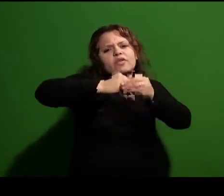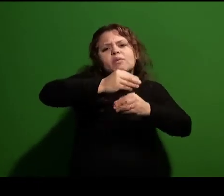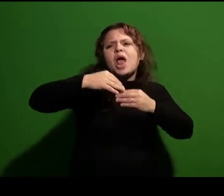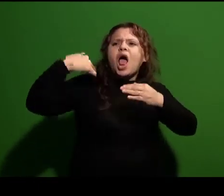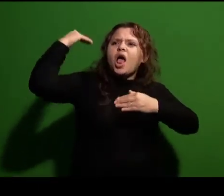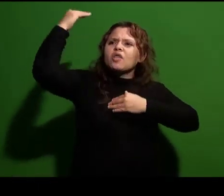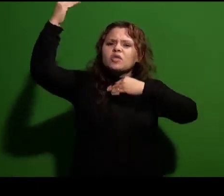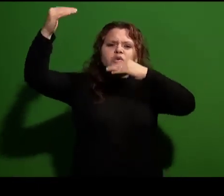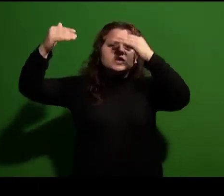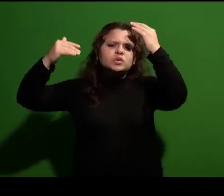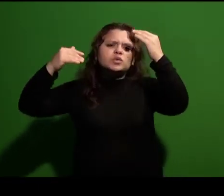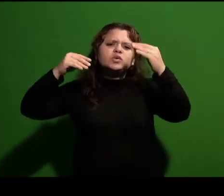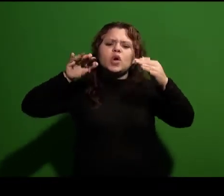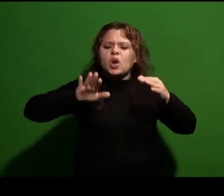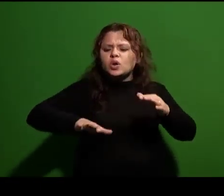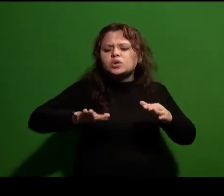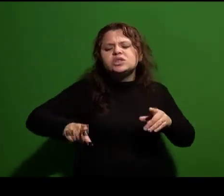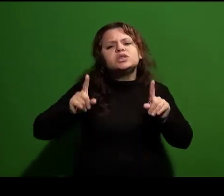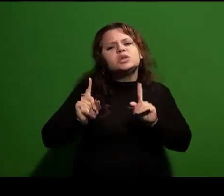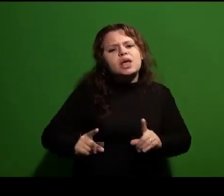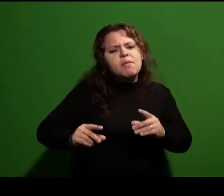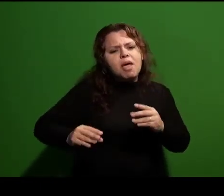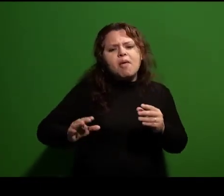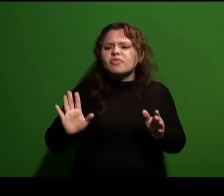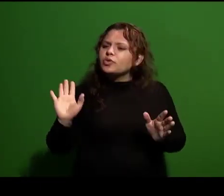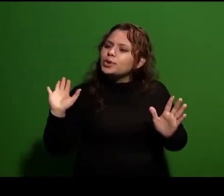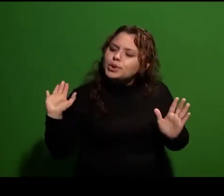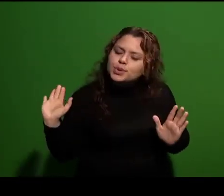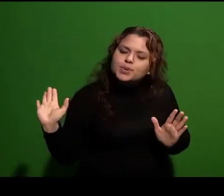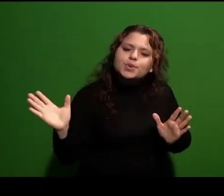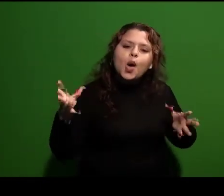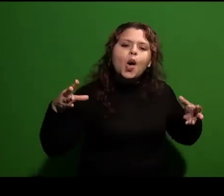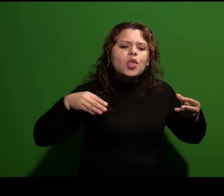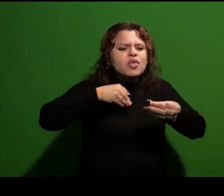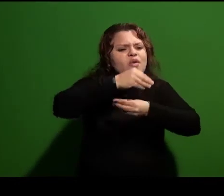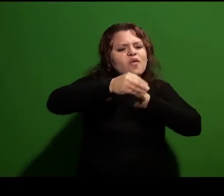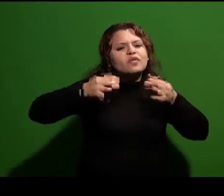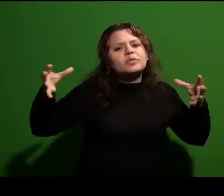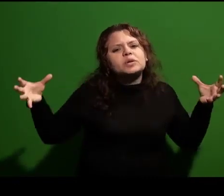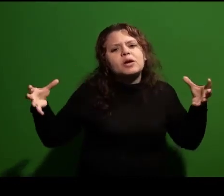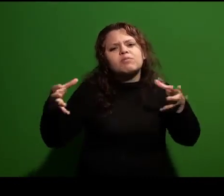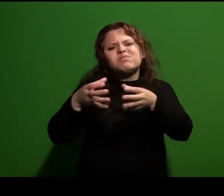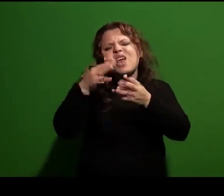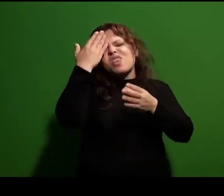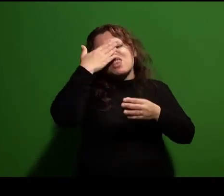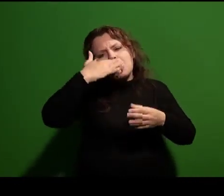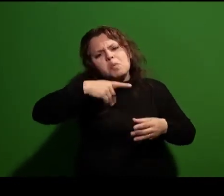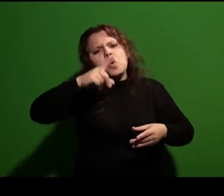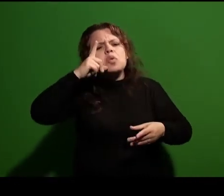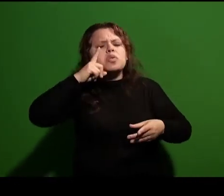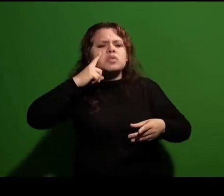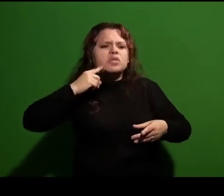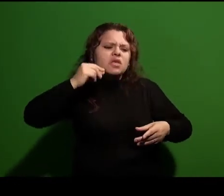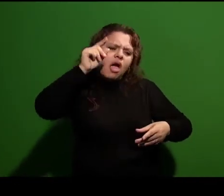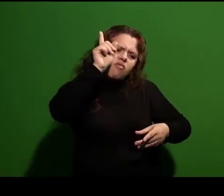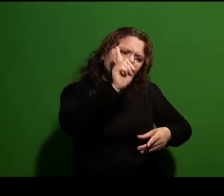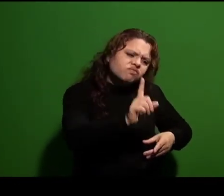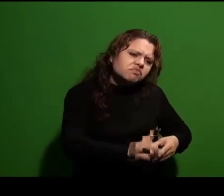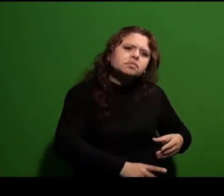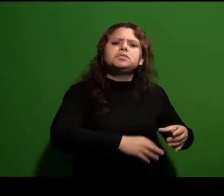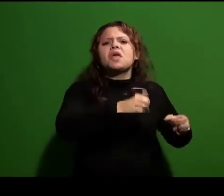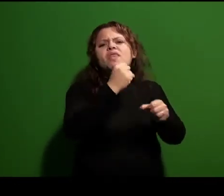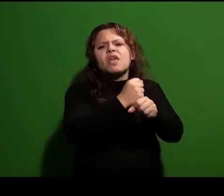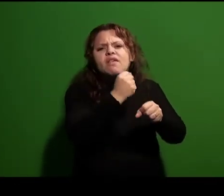y los primos, los adultos y los niños están presentes. En esta gran reunión, después de un día duro de trabajo,